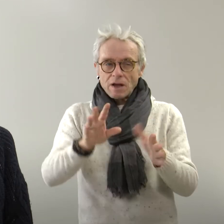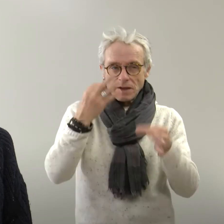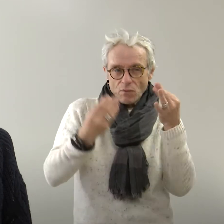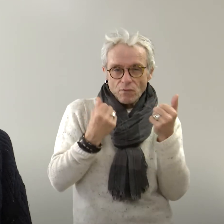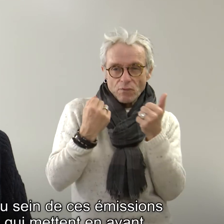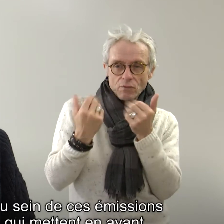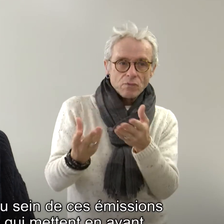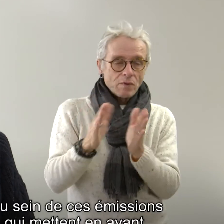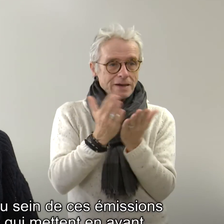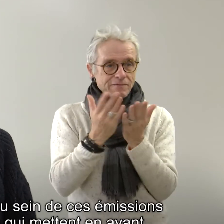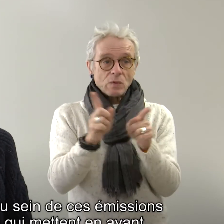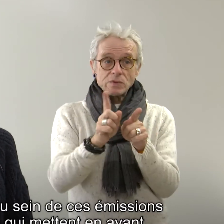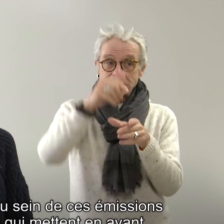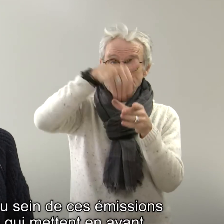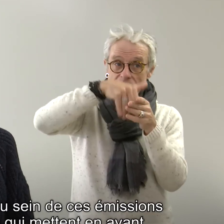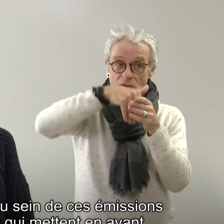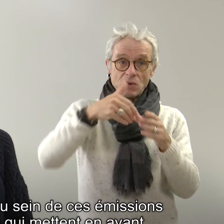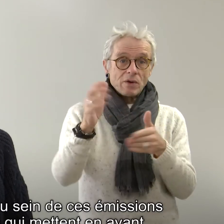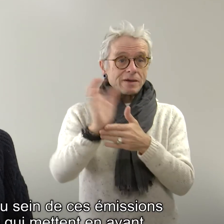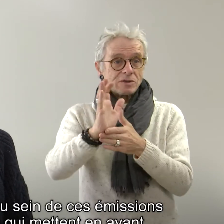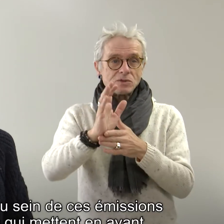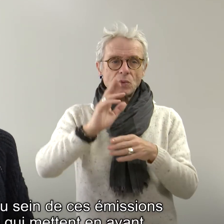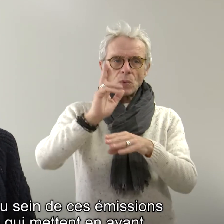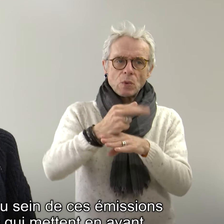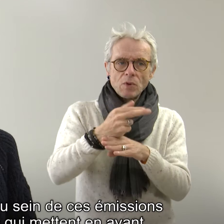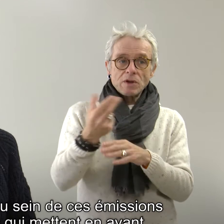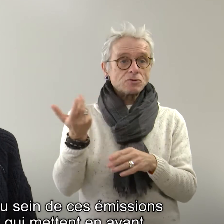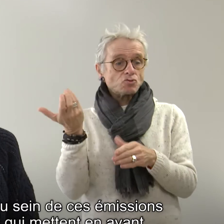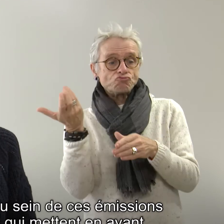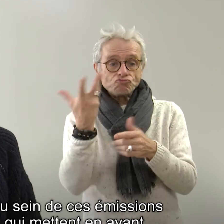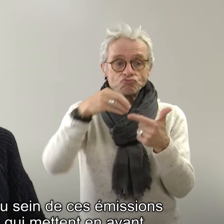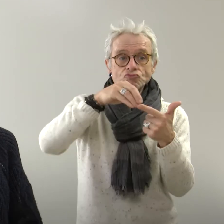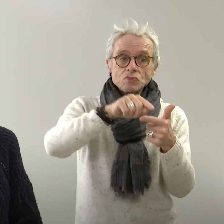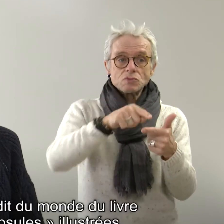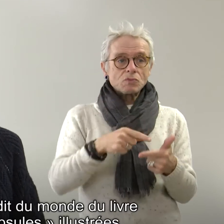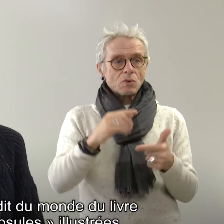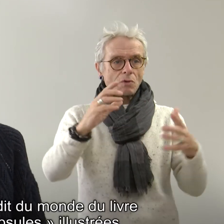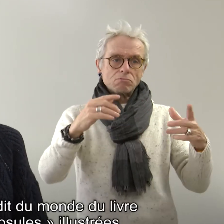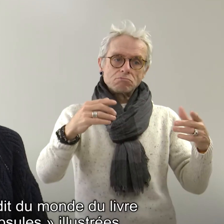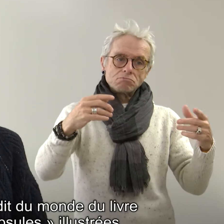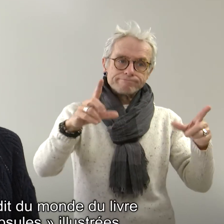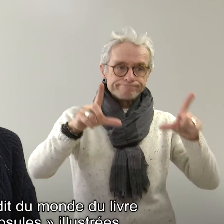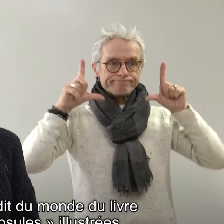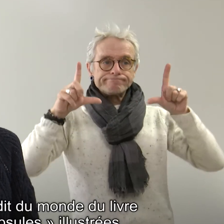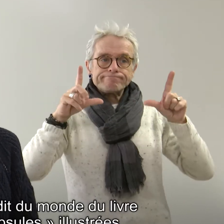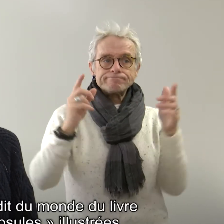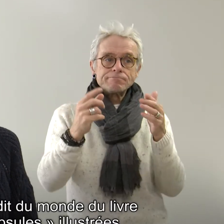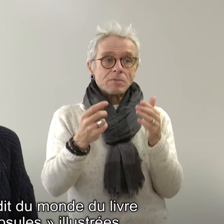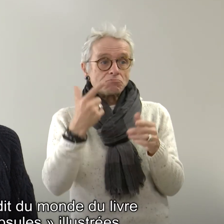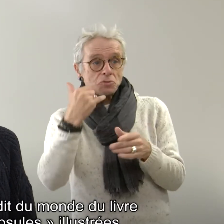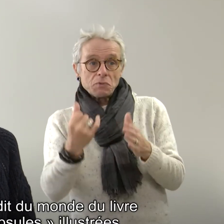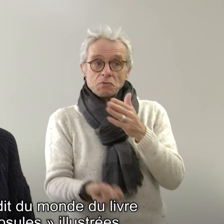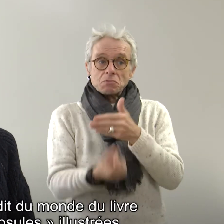il ya également au sein de ses émissions des reportages qui permettent de mettre en avant enfin de l'aspect inédit du monde du livre